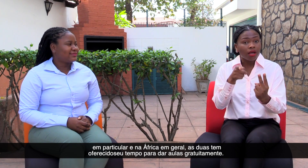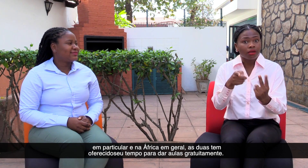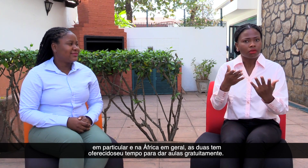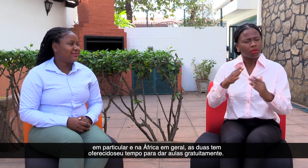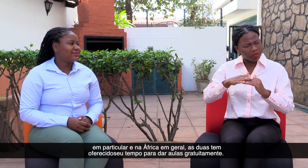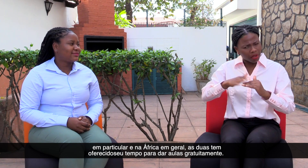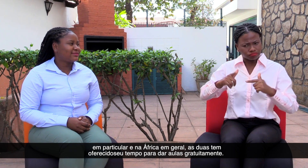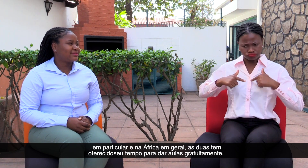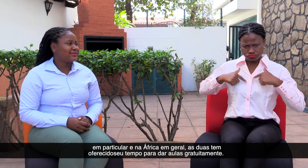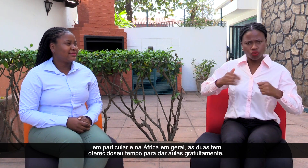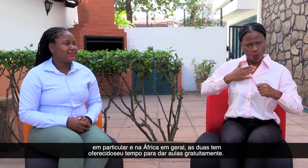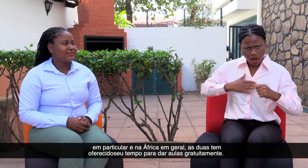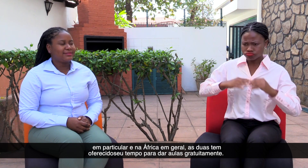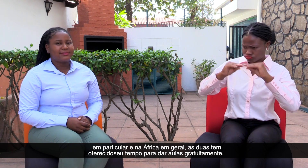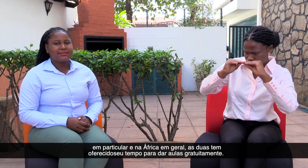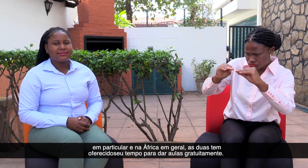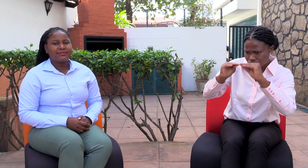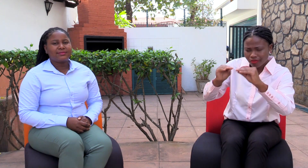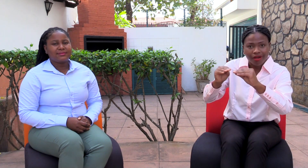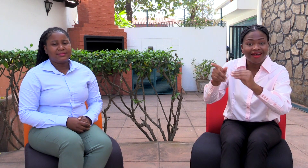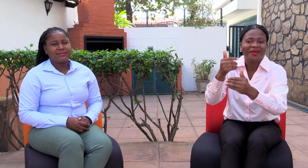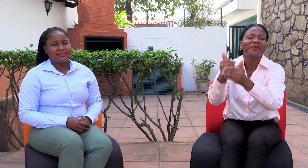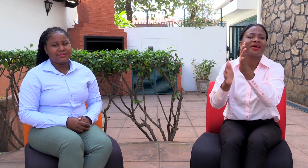seu tempo para dar aulas gratuitamente.